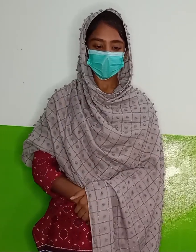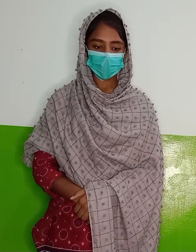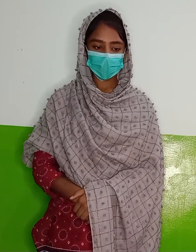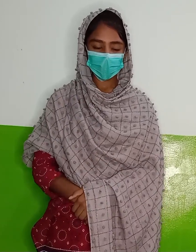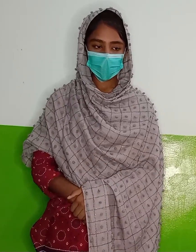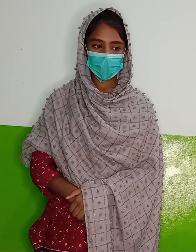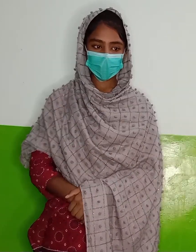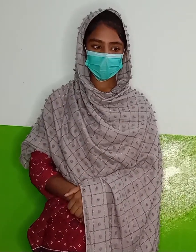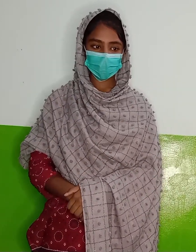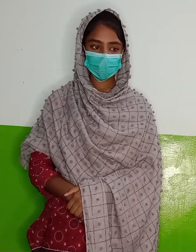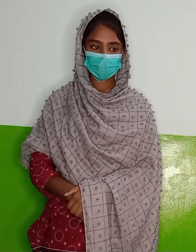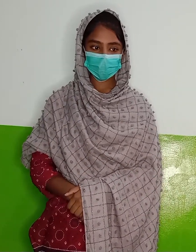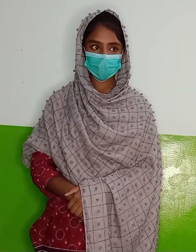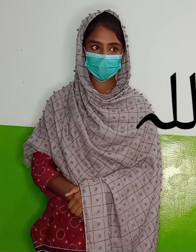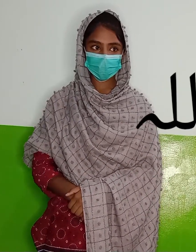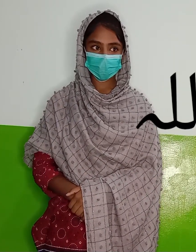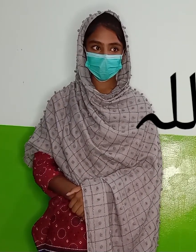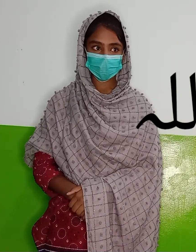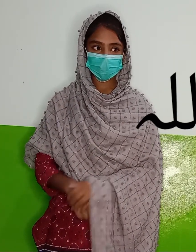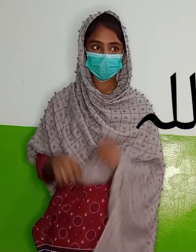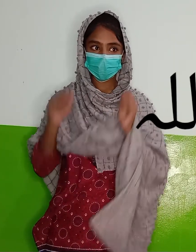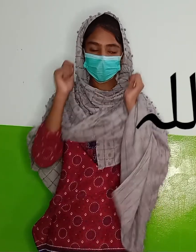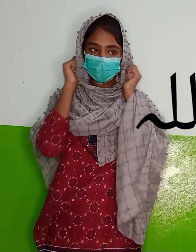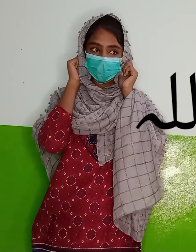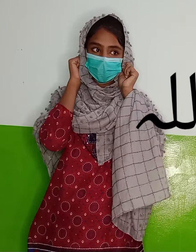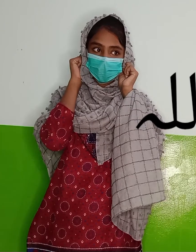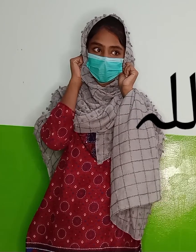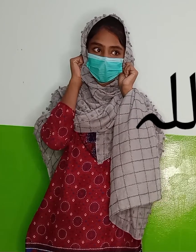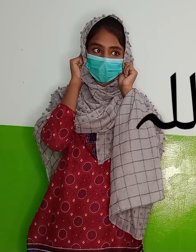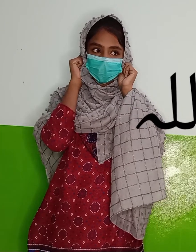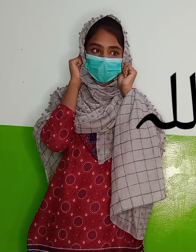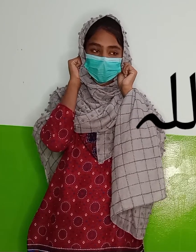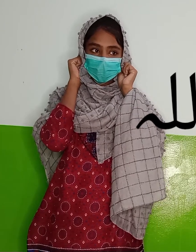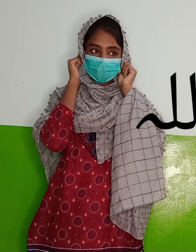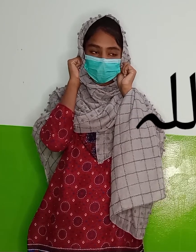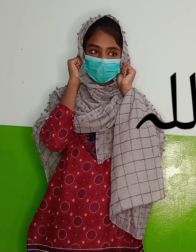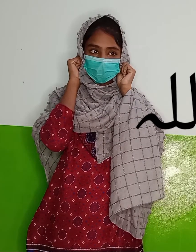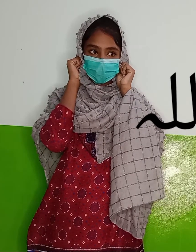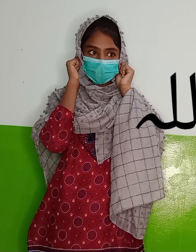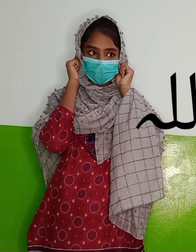اللہ. اس کے بعد ہے استغفر اللہ. کیسے؟ کانوں پہ ہاتھ لگانا ہے.